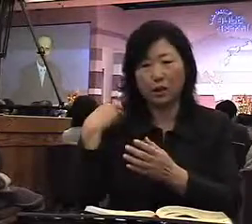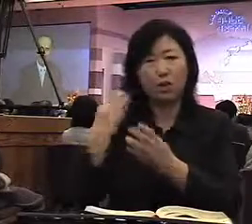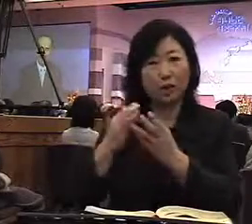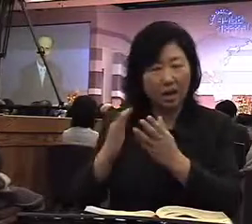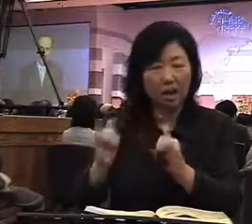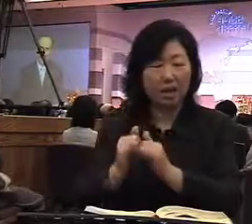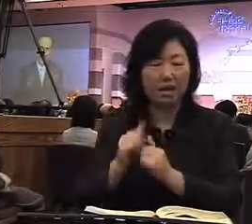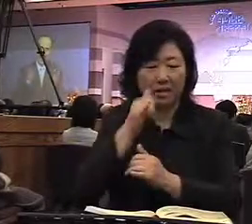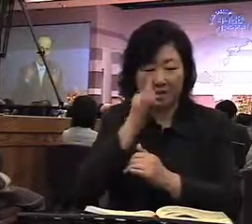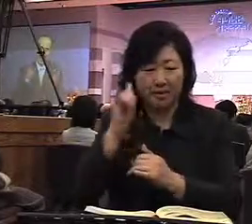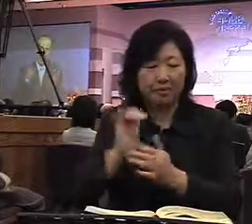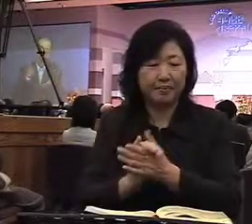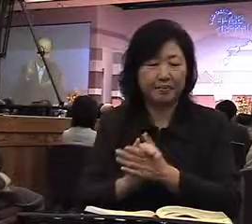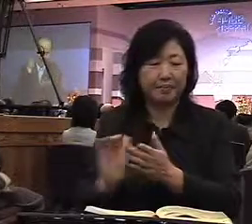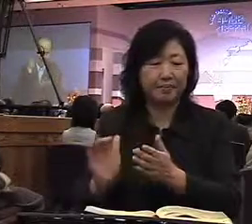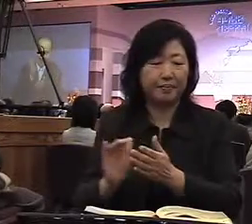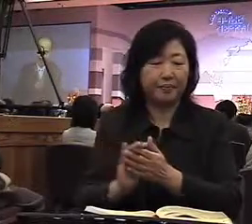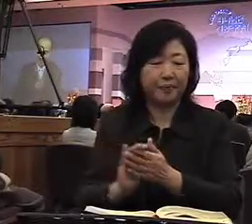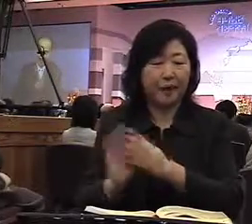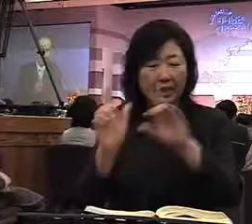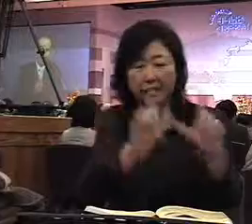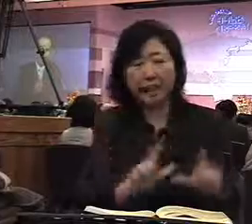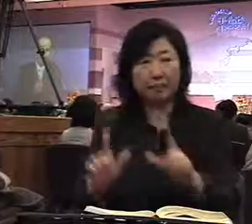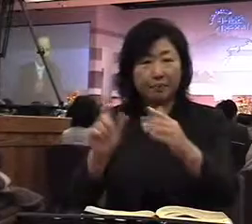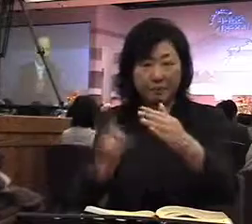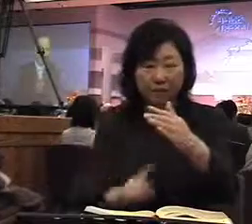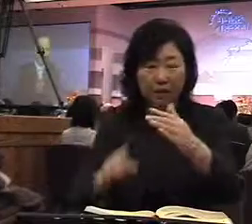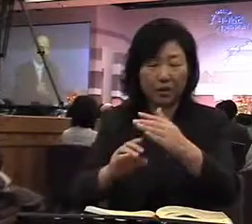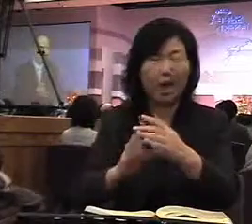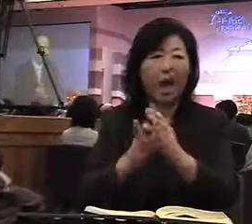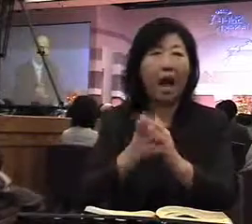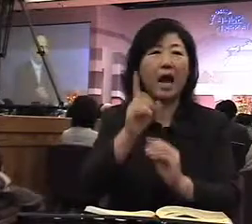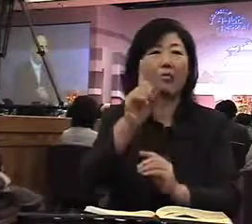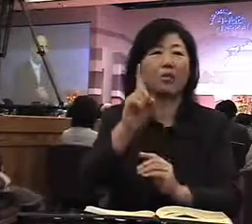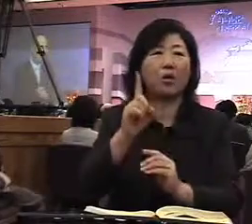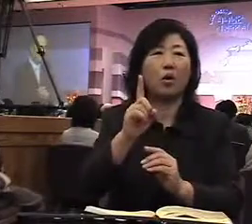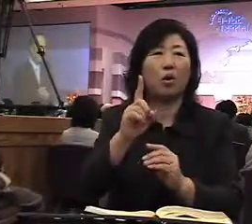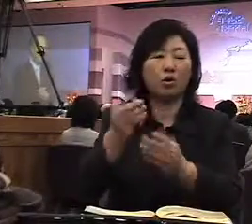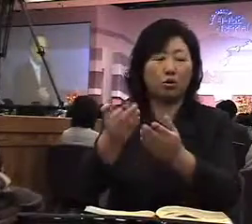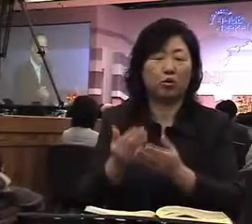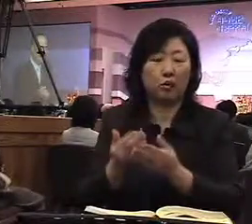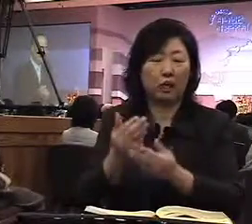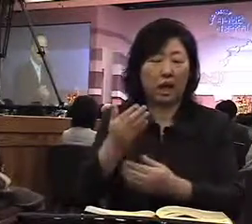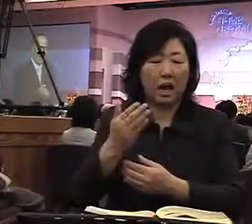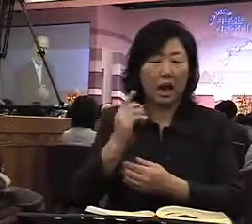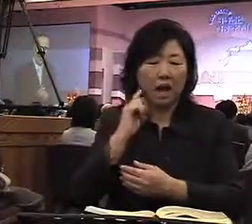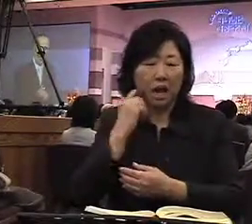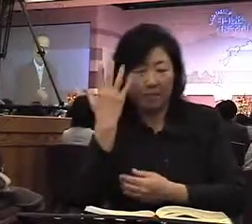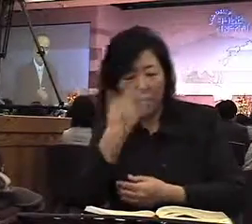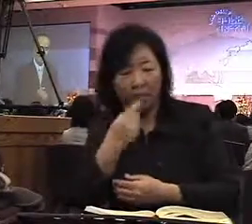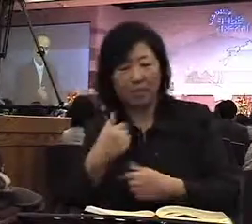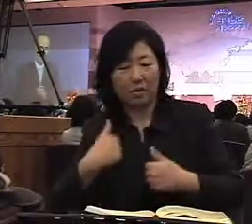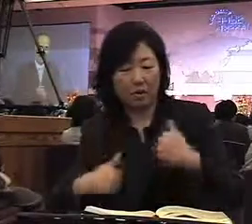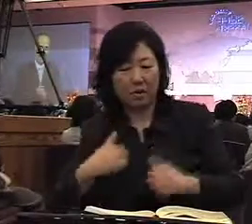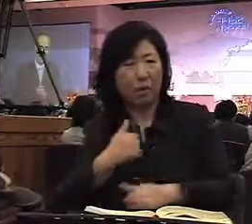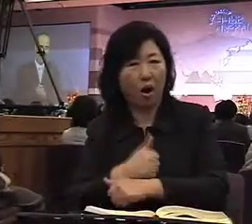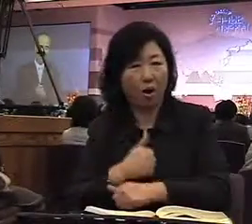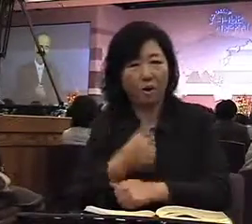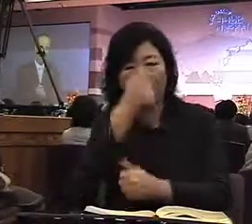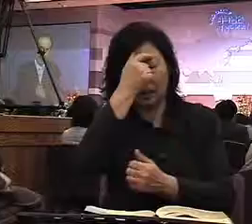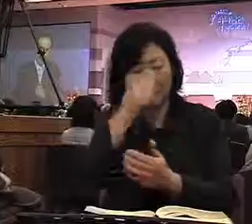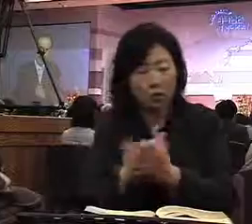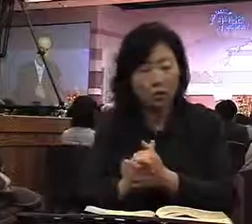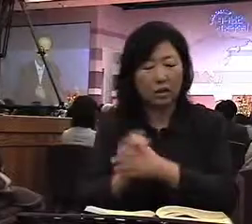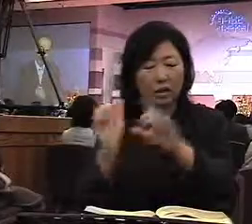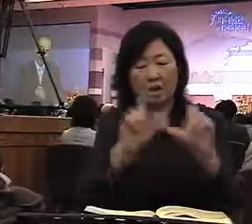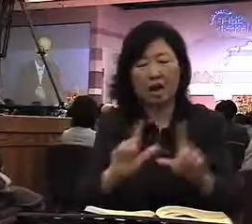훌륭합니다. 여러분의 삶 가운데 기도를 하나만 넘치면 하나님은 그렇게 기뻐하시고 아름답고 하나님 기쁜 그런 가정 삶이